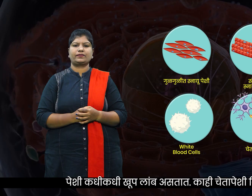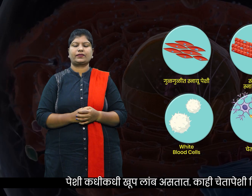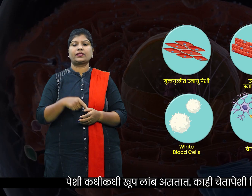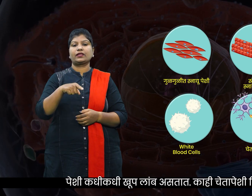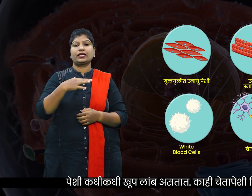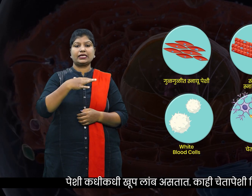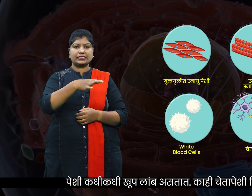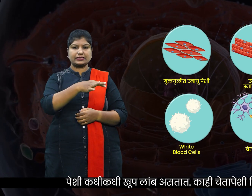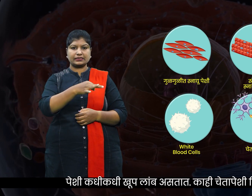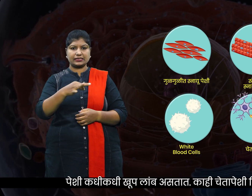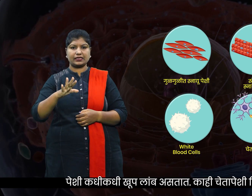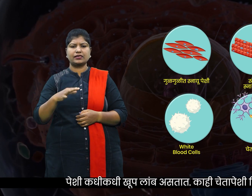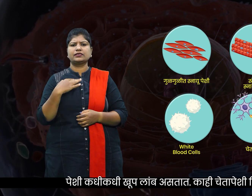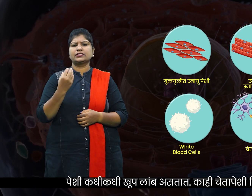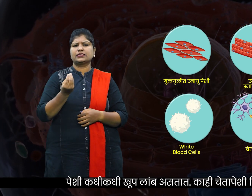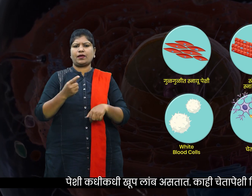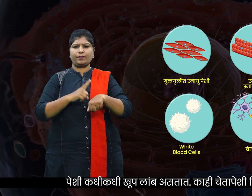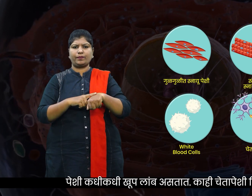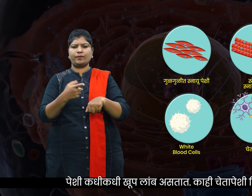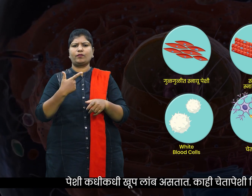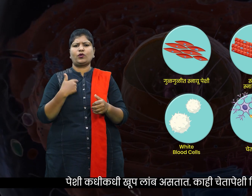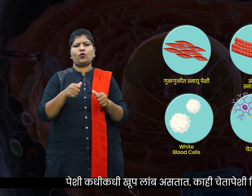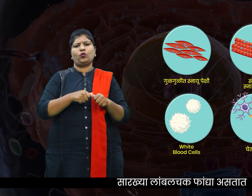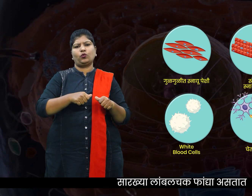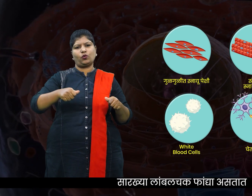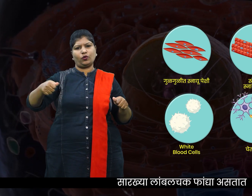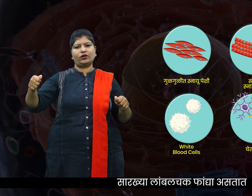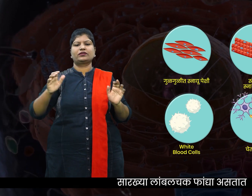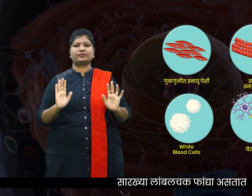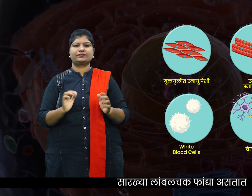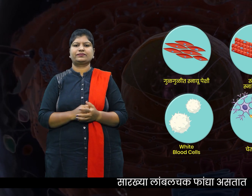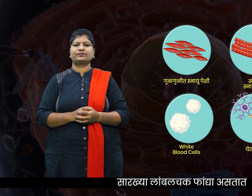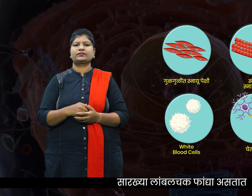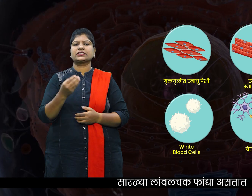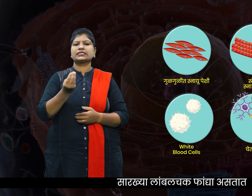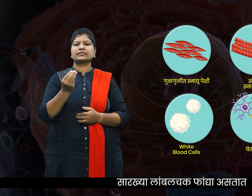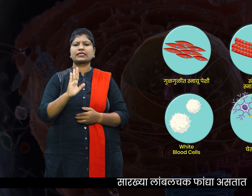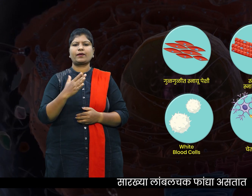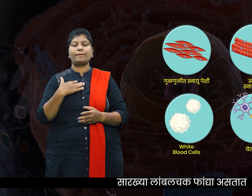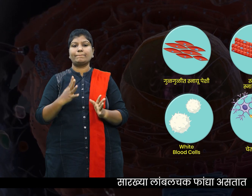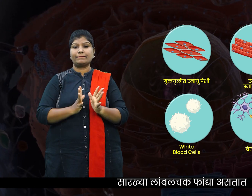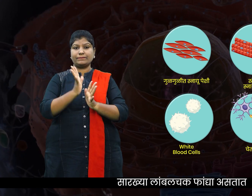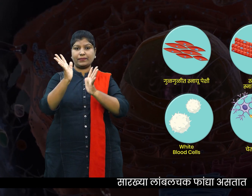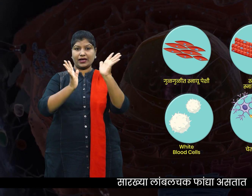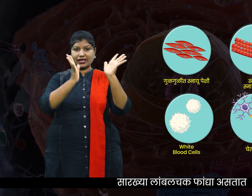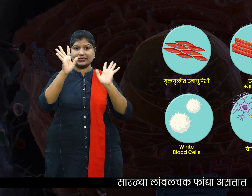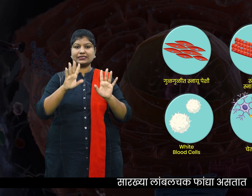पेशी कधीकधी खूप लांब असतात. काही चेतापेशी किंवा न्यूरॉन्स सारख्या लांबलचक फांद्या असतात.